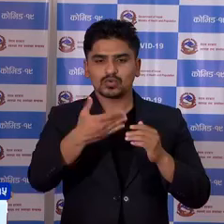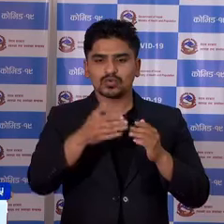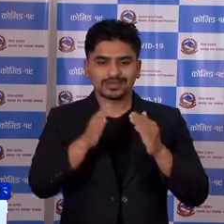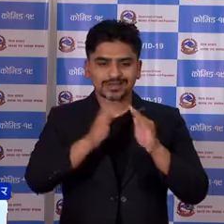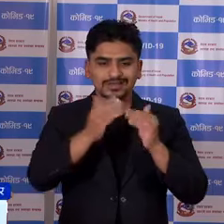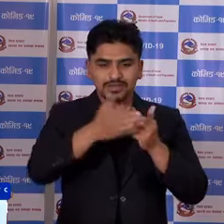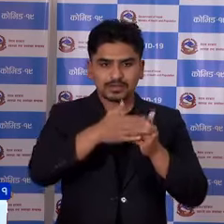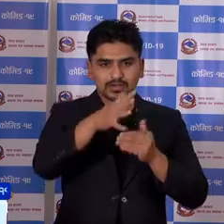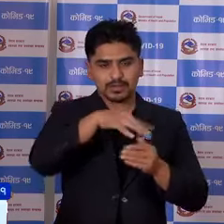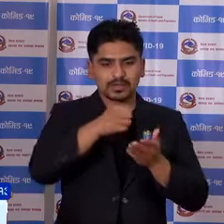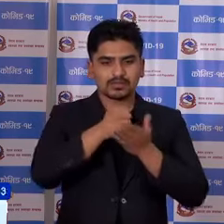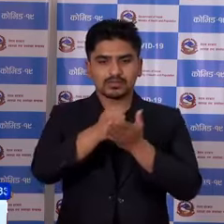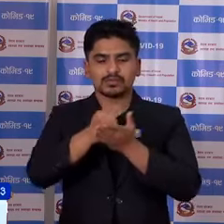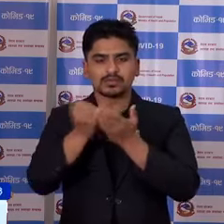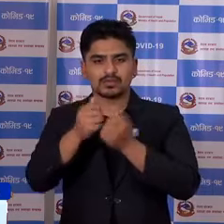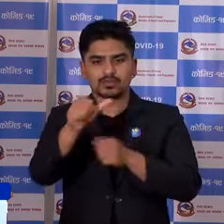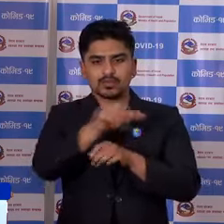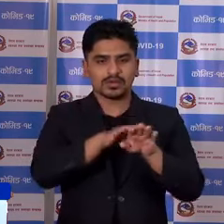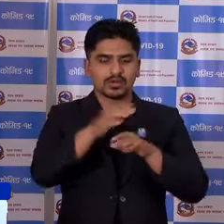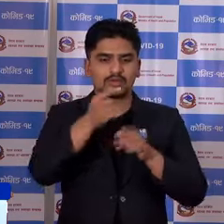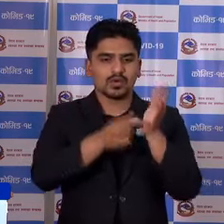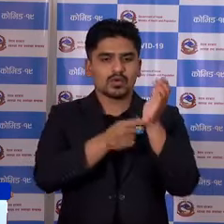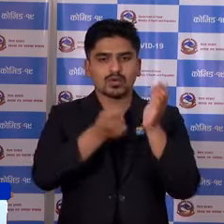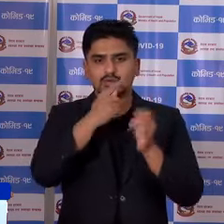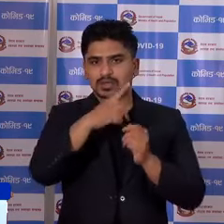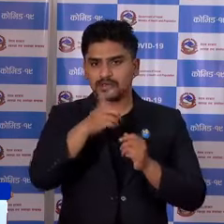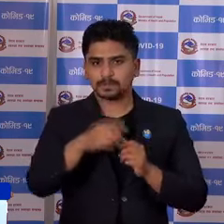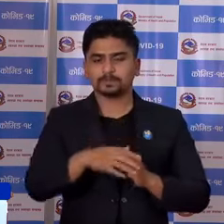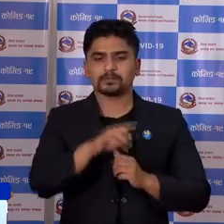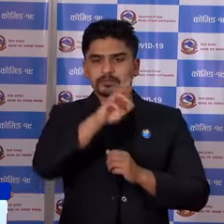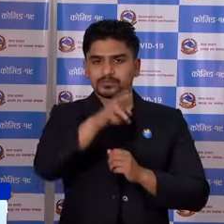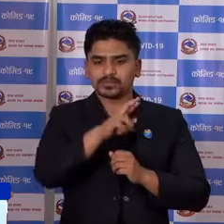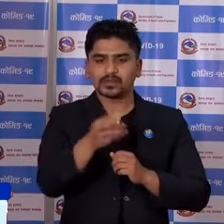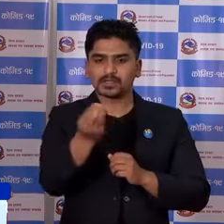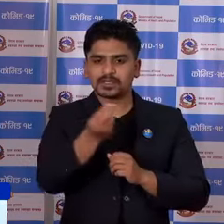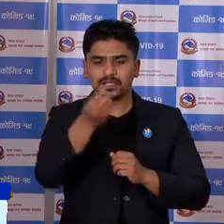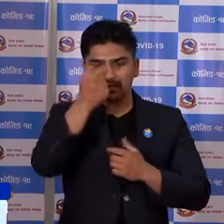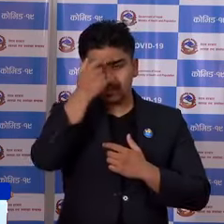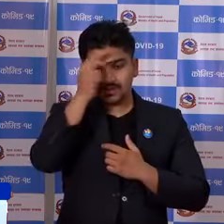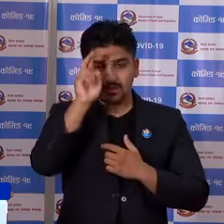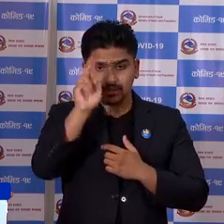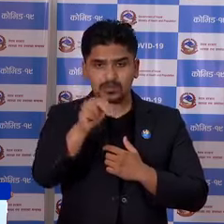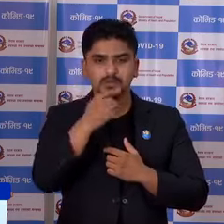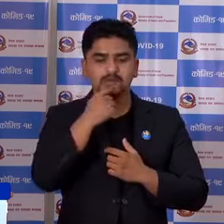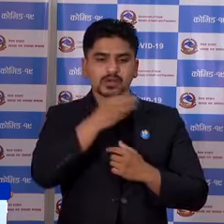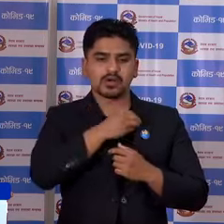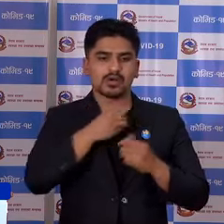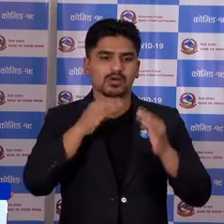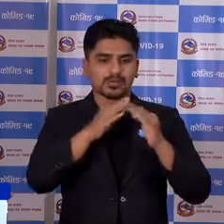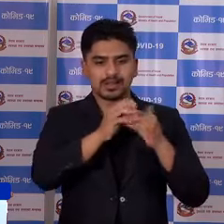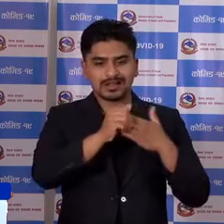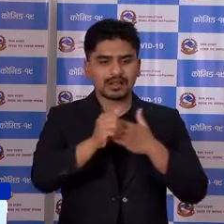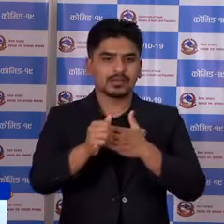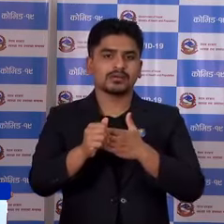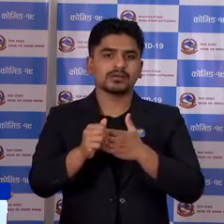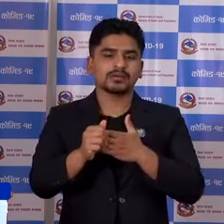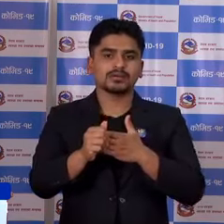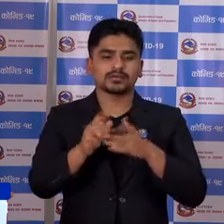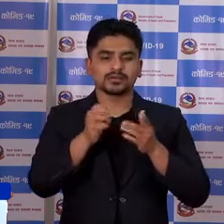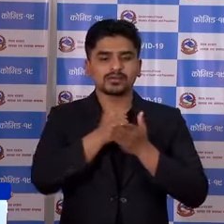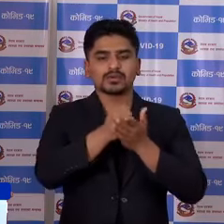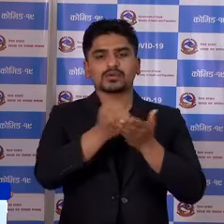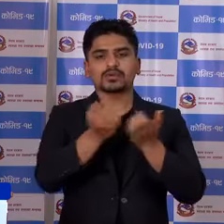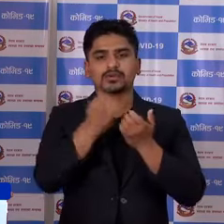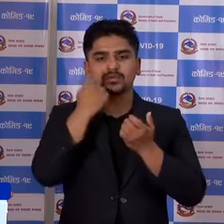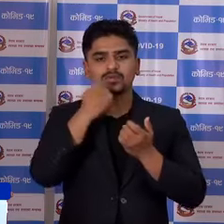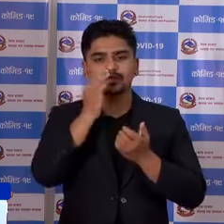हामीले सबैलाई सहयोग गरौँ उहाँहरूलाई खास गरी औषधिको लागि, र केही समस्या पर्यो भने अस्पताल लानको लागि सहयोग